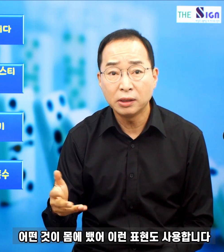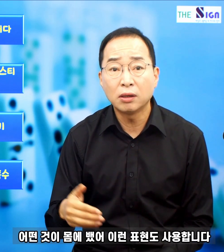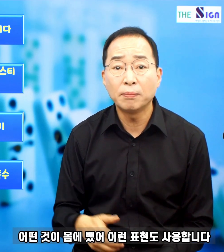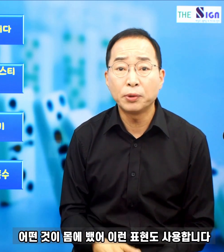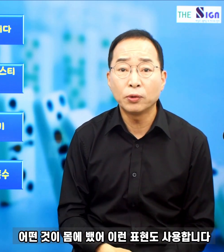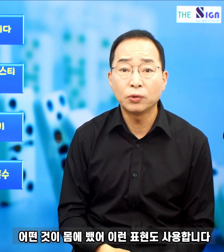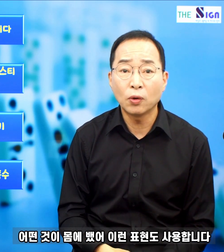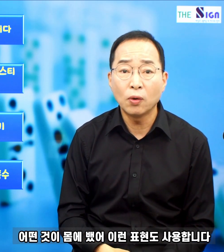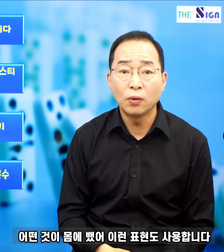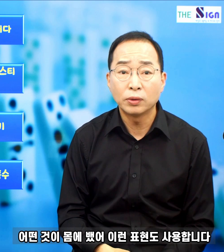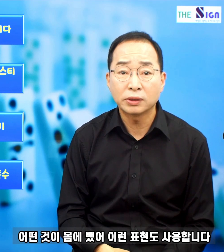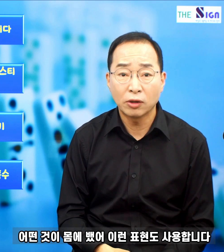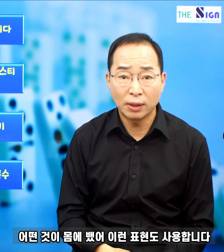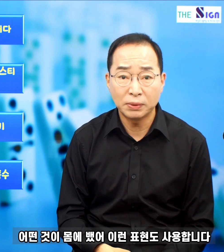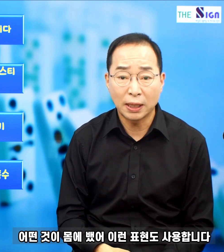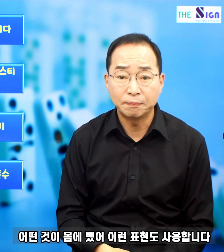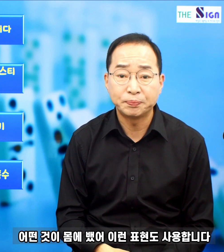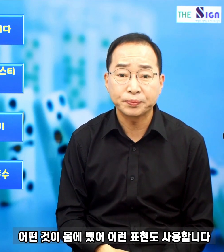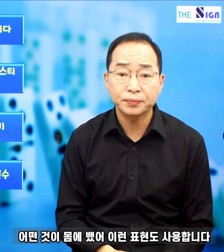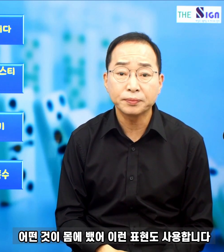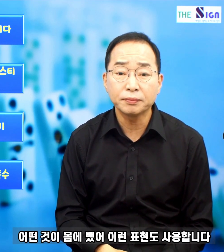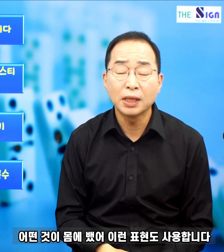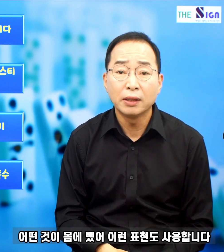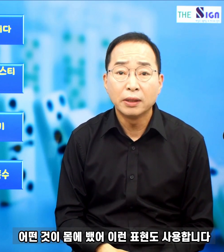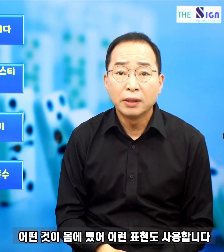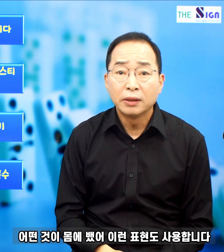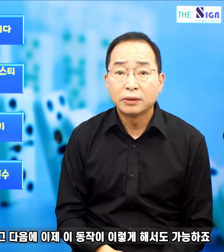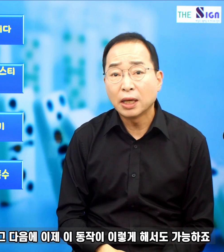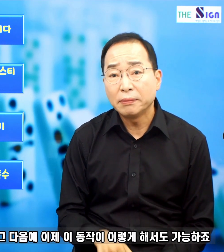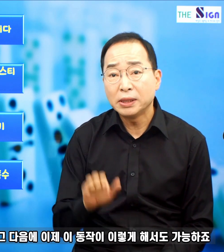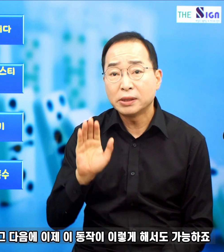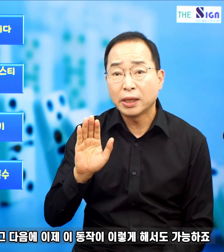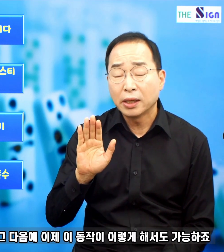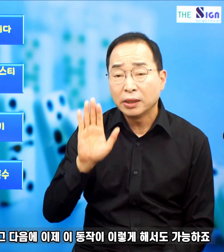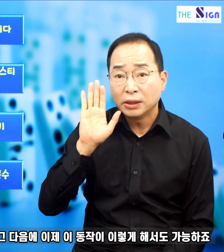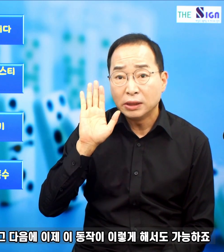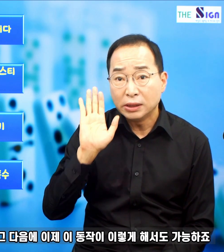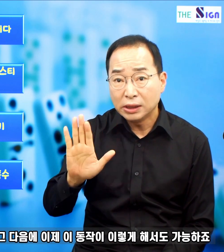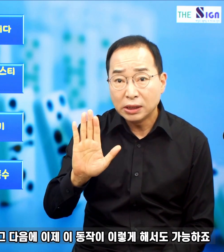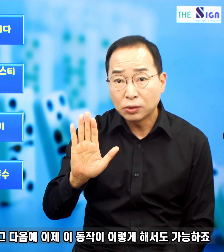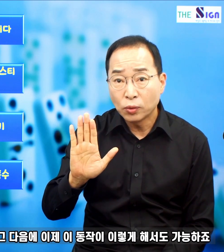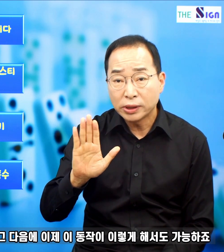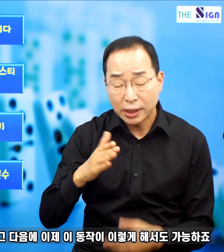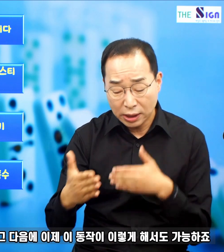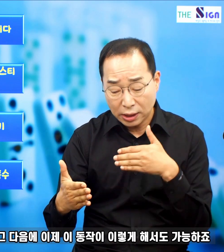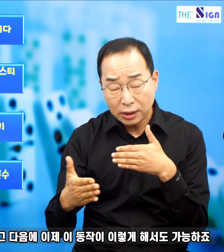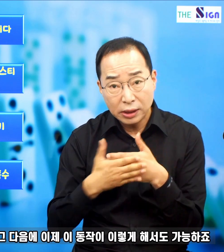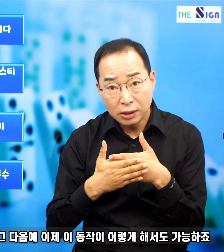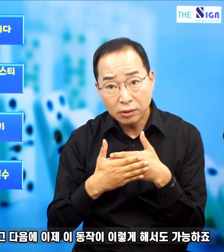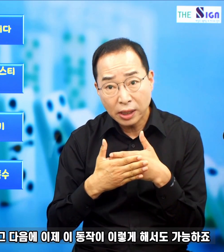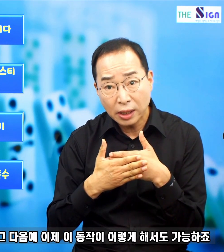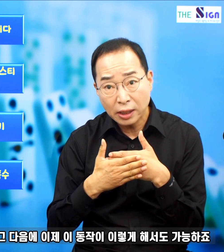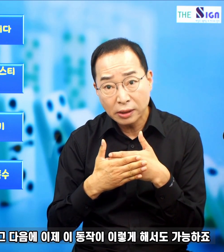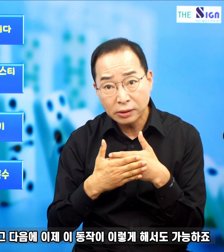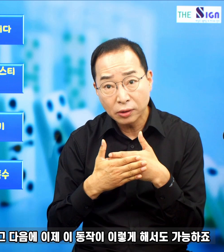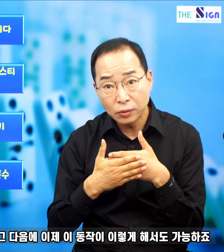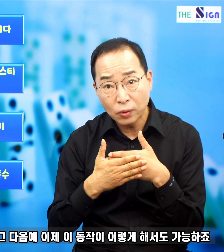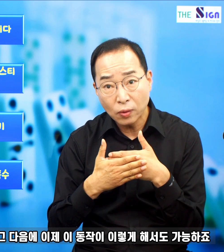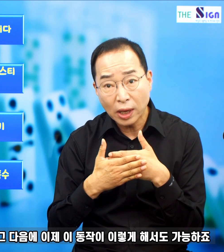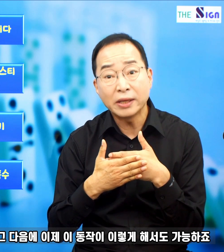이런 표현도 사용합니다. 그 다음에 이제 이 동작이 이렇게 해서도